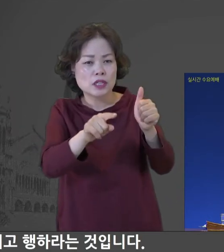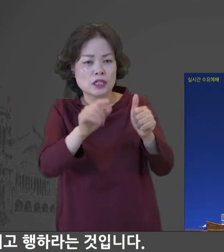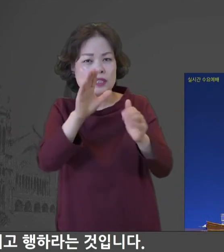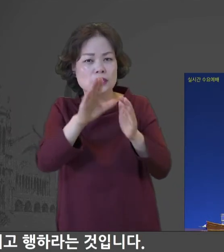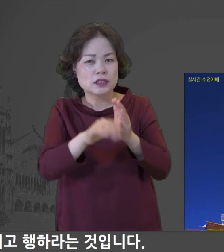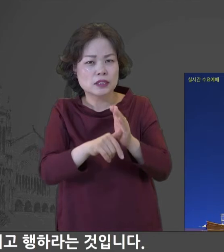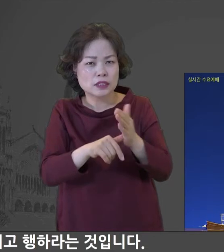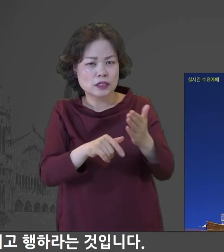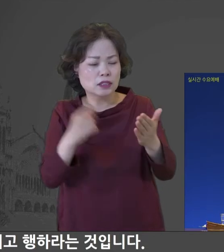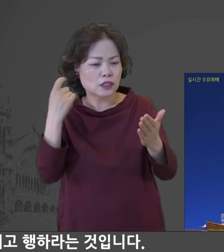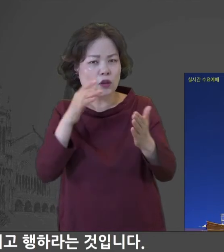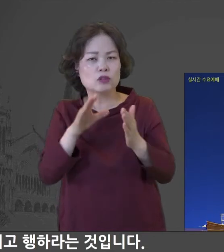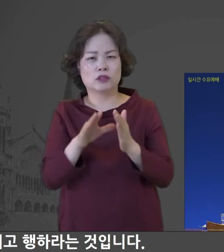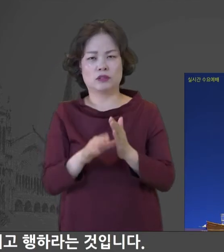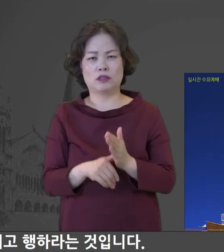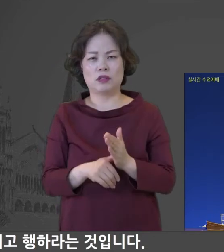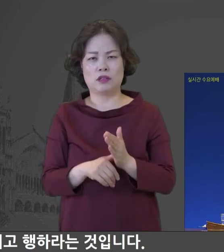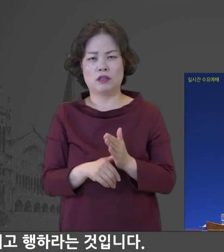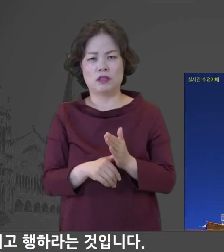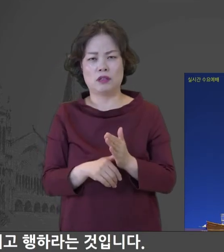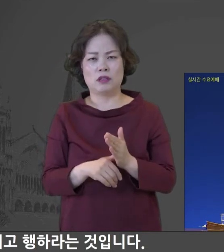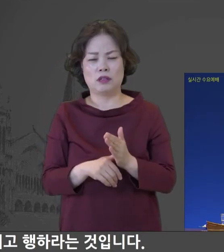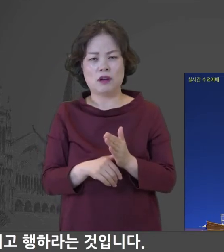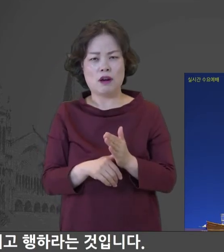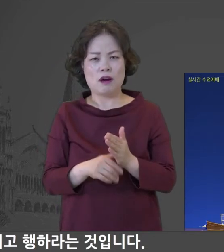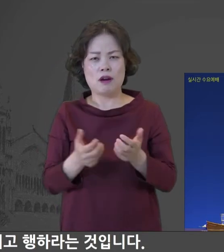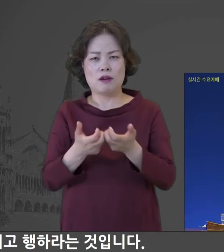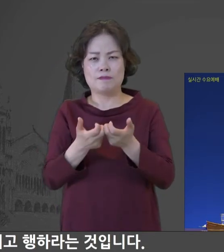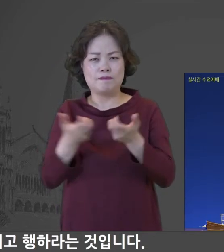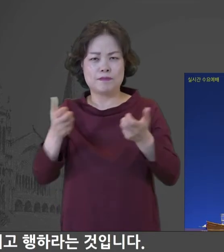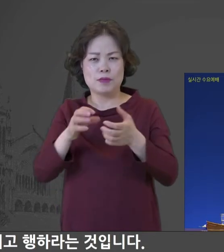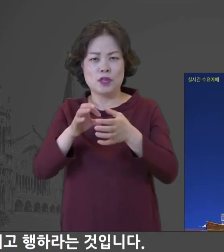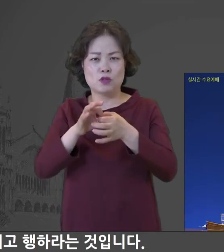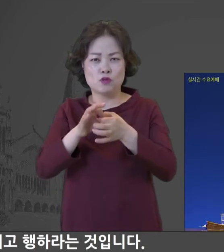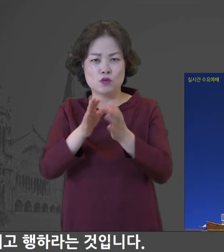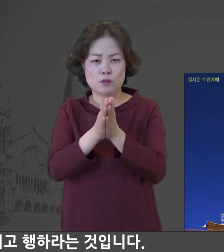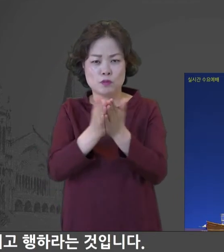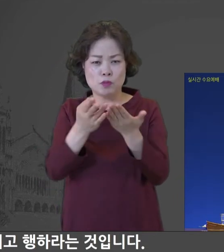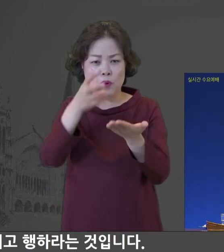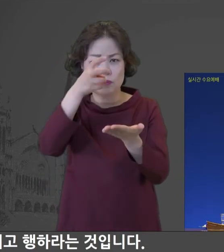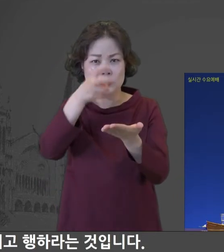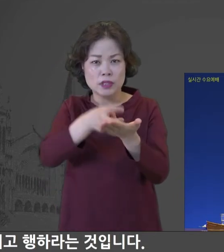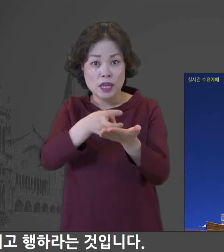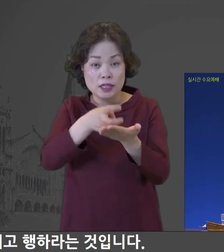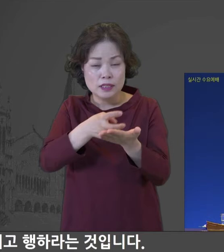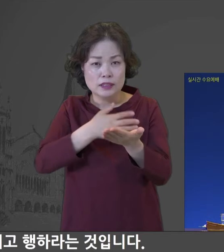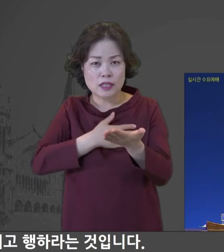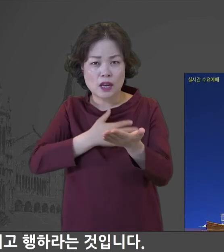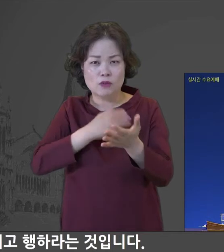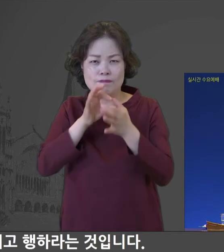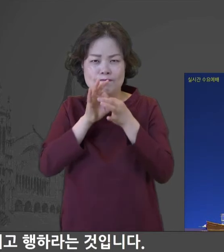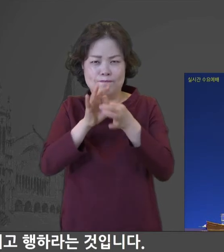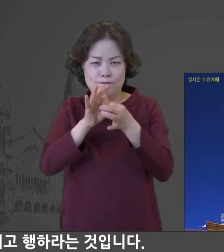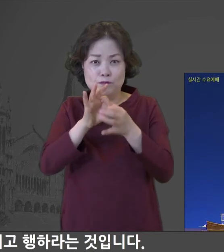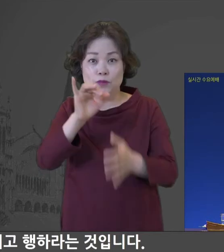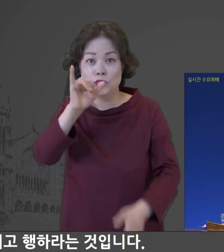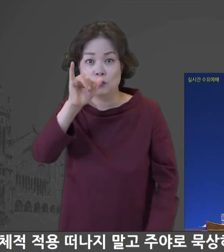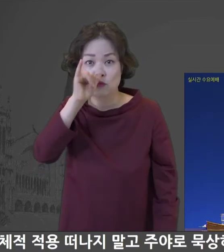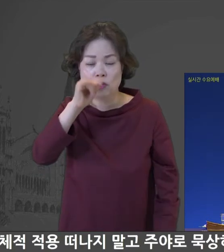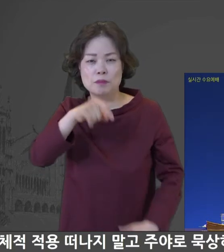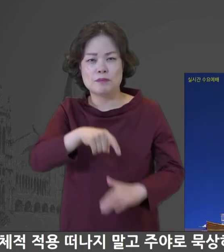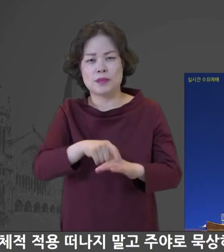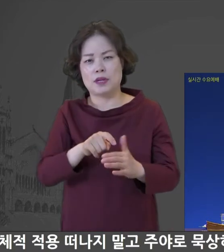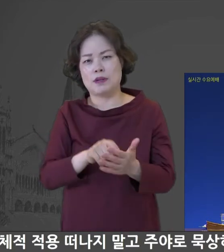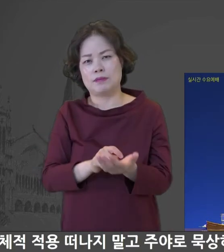때에는 이거는 정말로 떨어지면 안 되는 것이구나, 이 율법책이 나에게서 떨어지면 안 되는 것이구나 라는 마음을